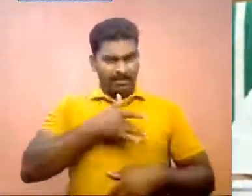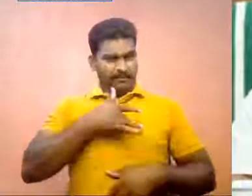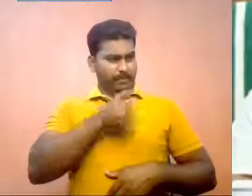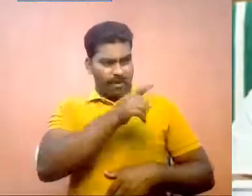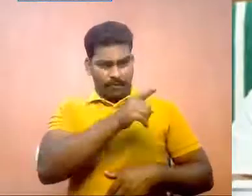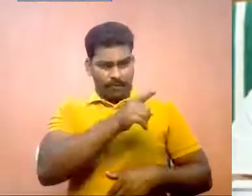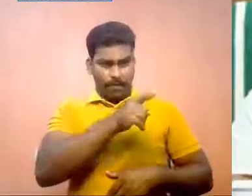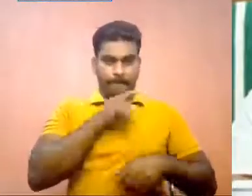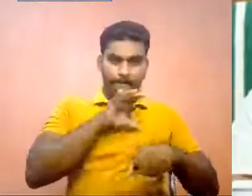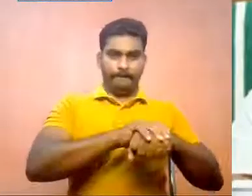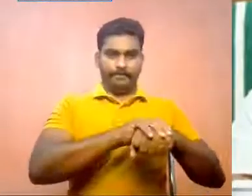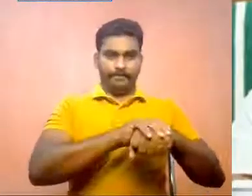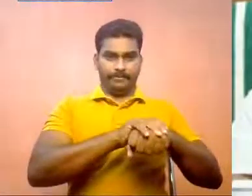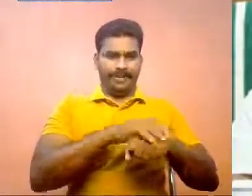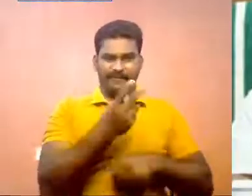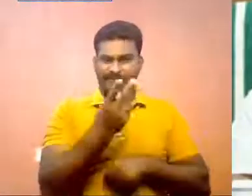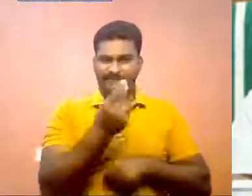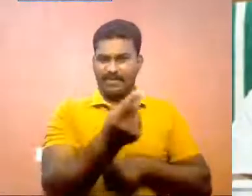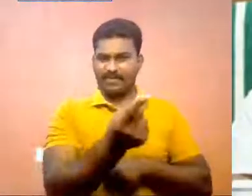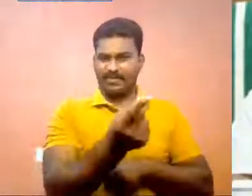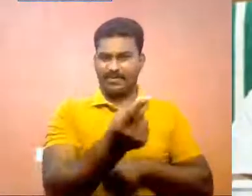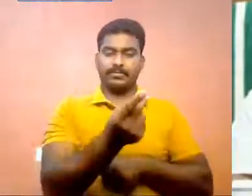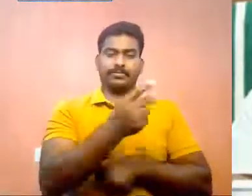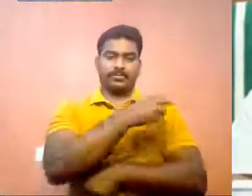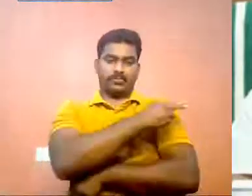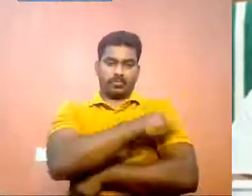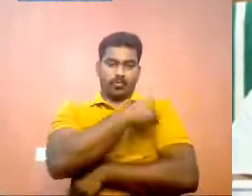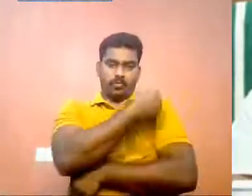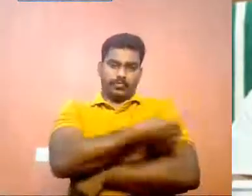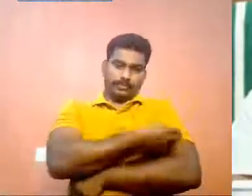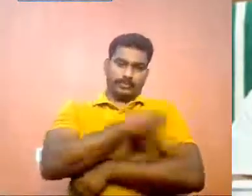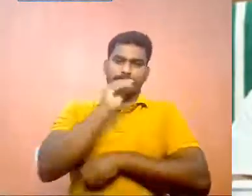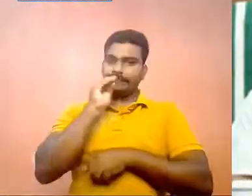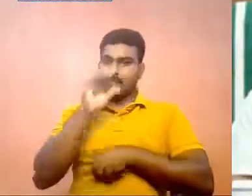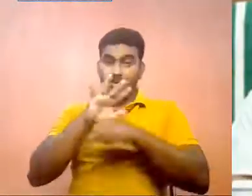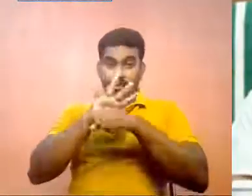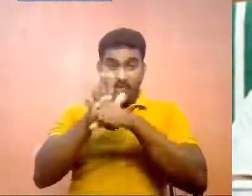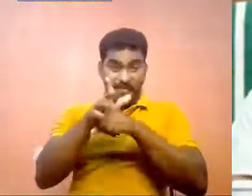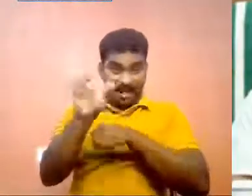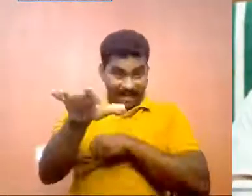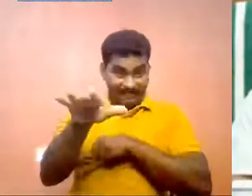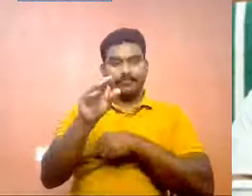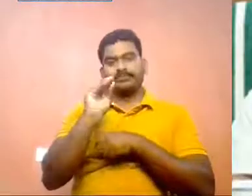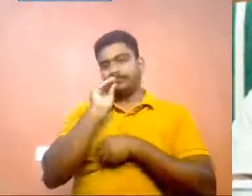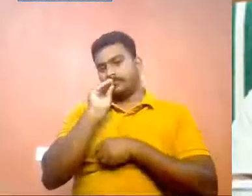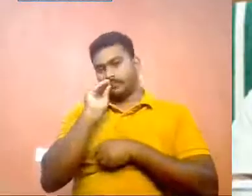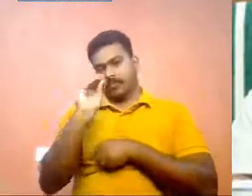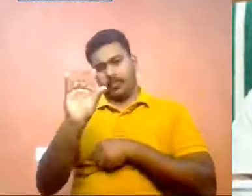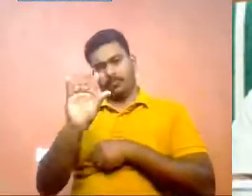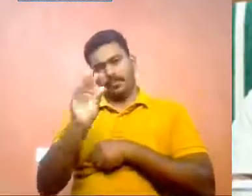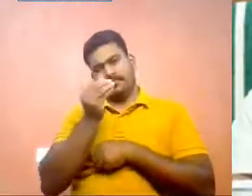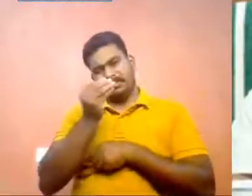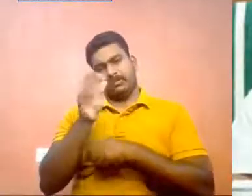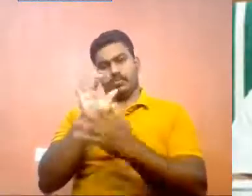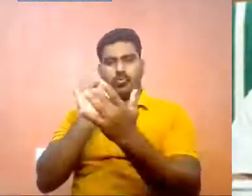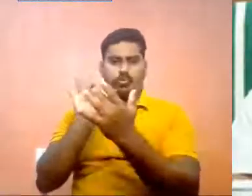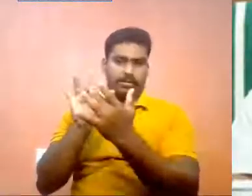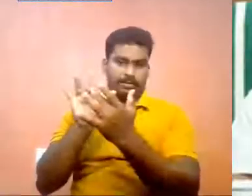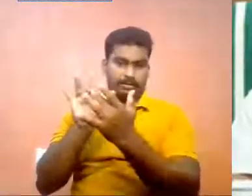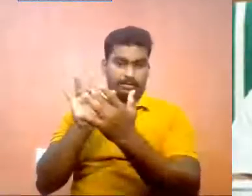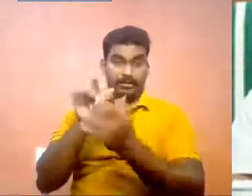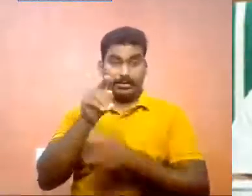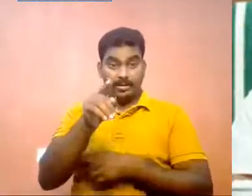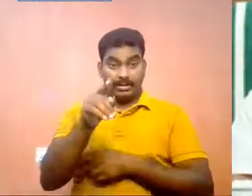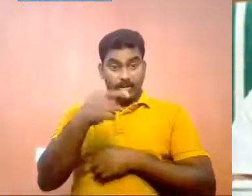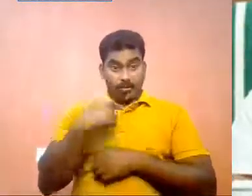അടിയന്തരമായും കോവിഡ് ആശുപത്രികളുമായി ബന്ധപ്പെടണം. ആശുപത്രിയിലേക്ക്